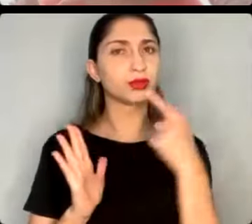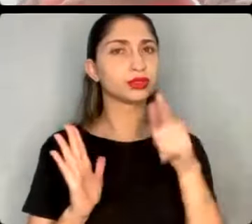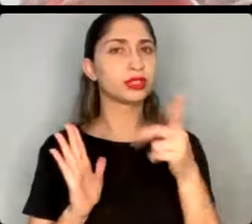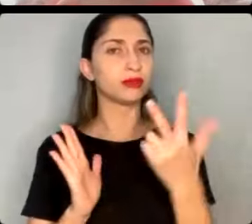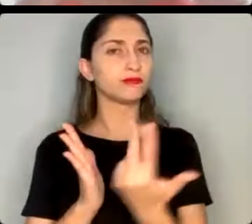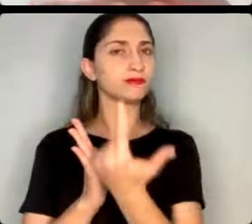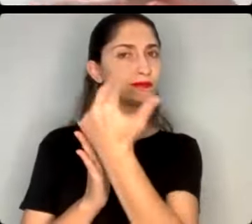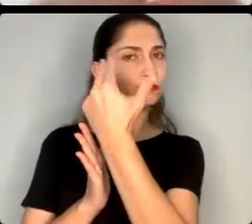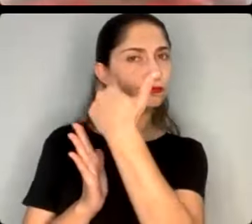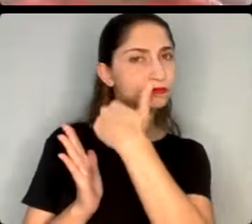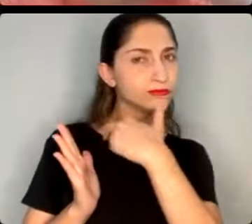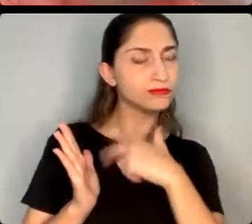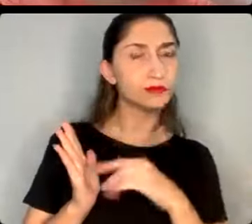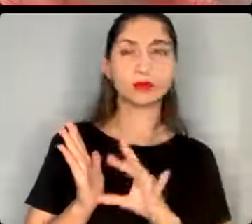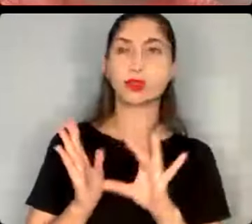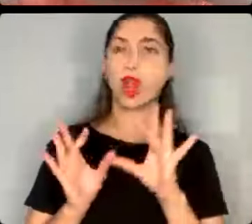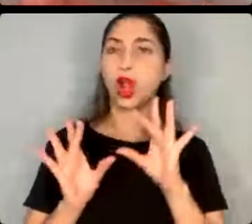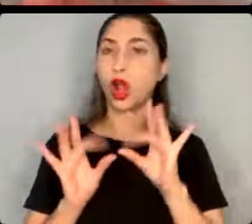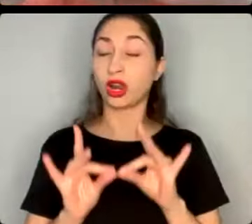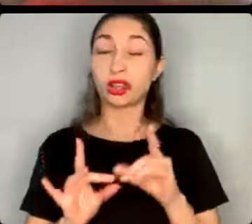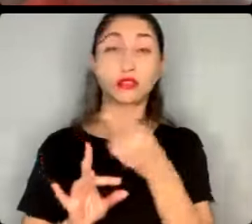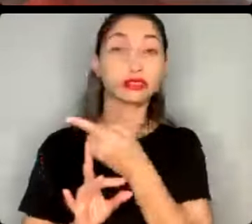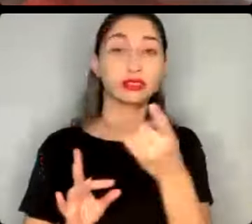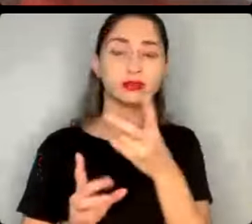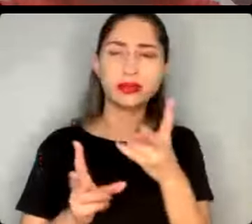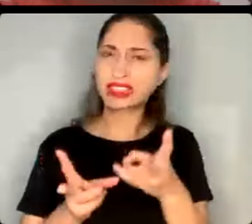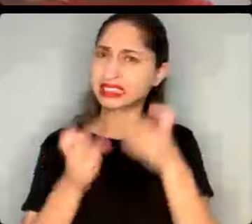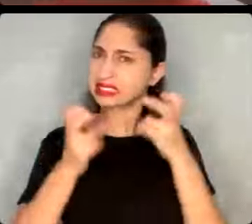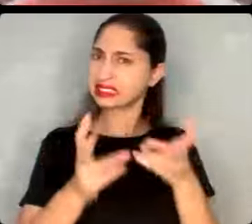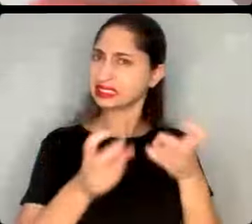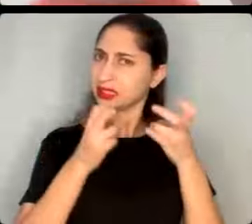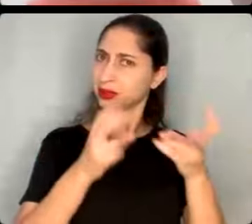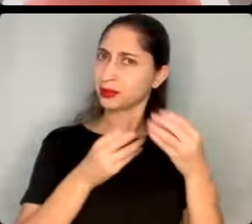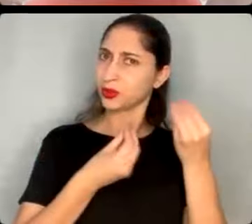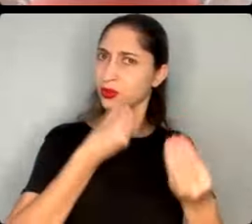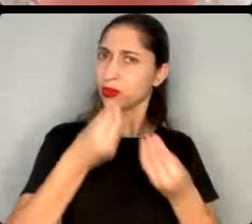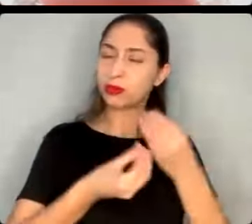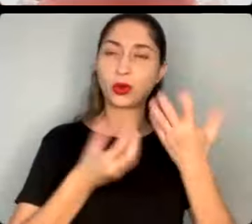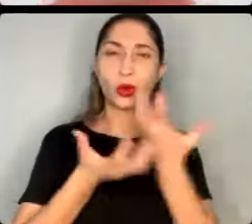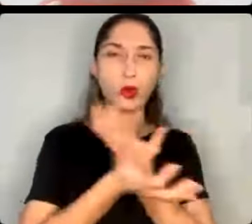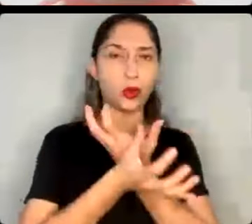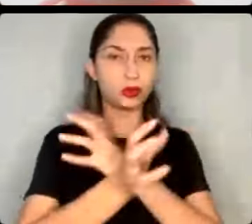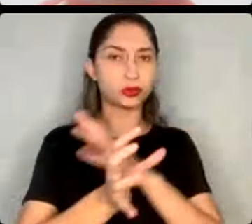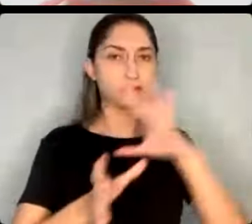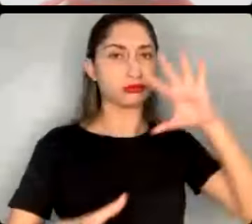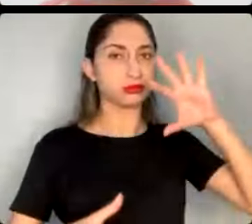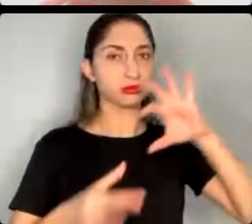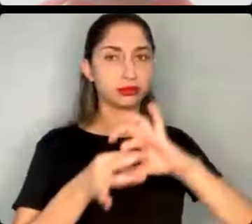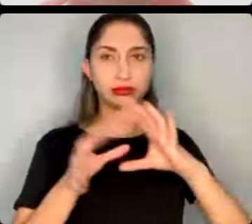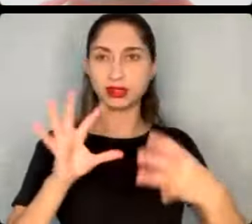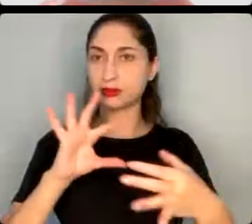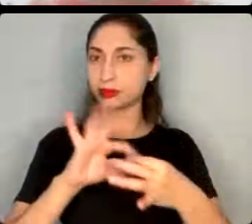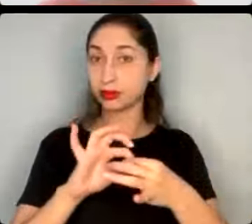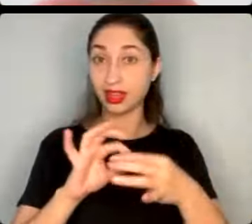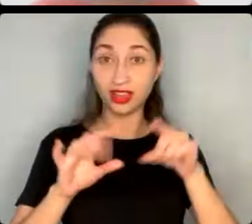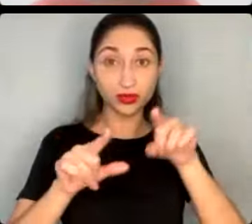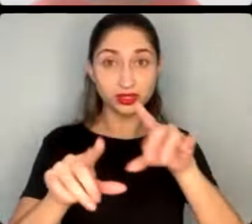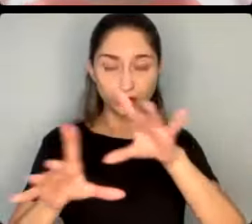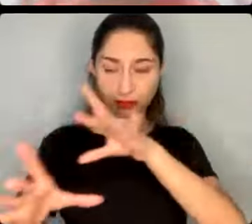você perceber como que os ossos se encaixam, né? E você leva isso para o seu próprio